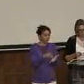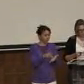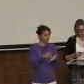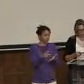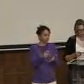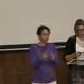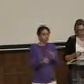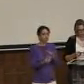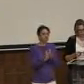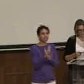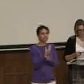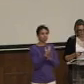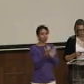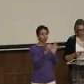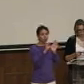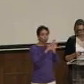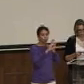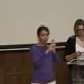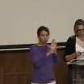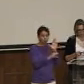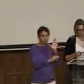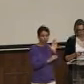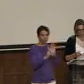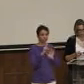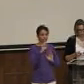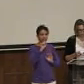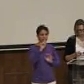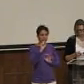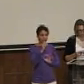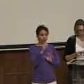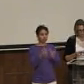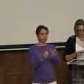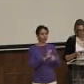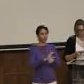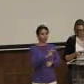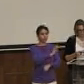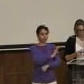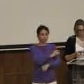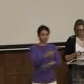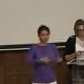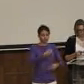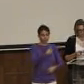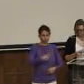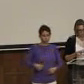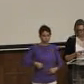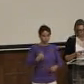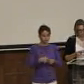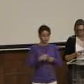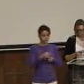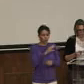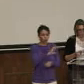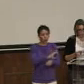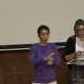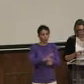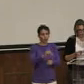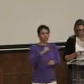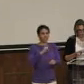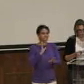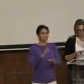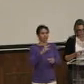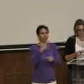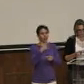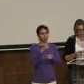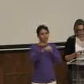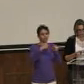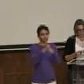seja criado código de vagas para o curso técnico em serviços públicos, tendo em vista que este curso já existe há 2 anos